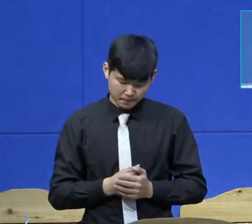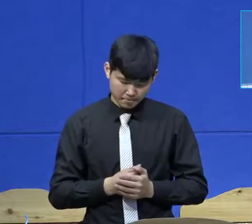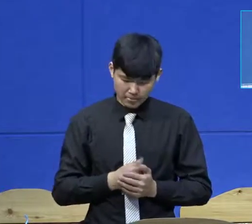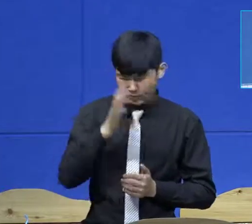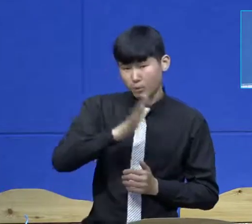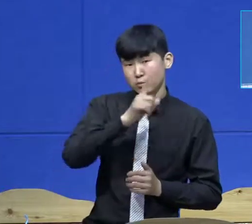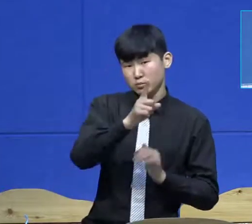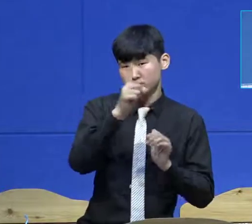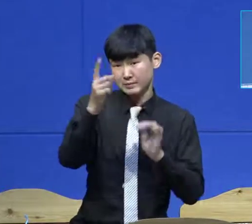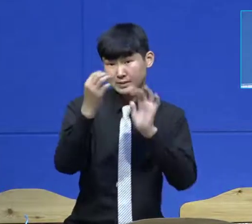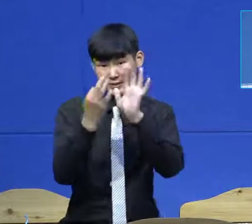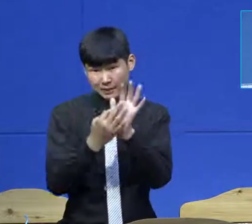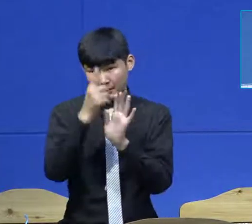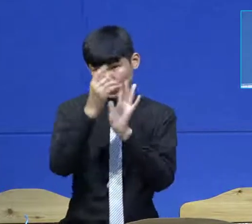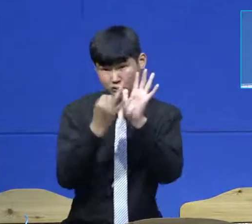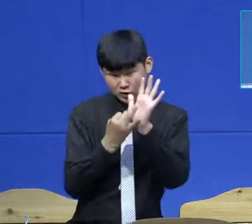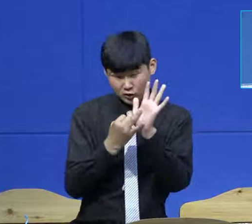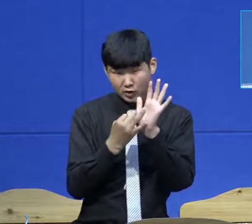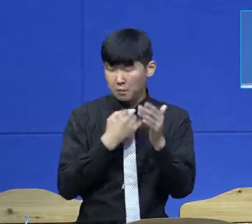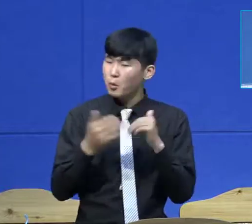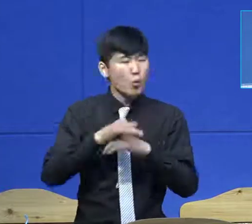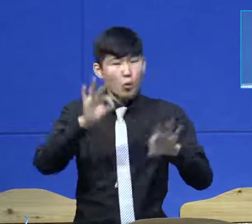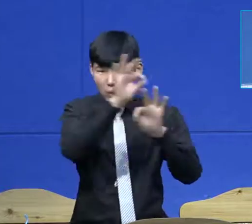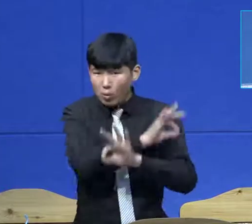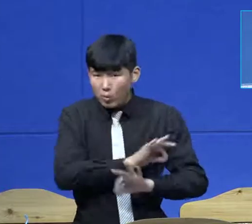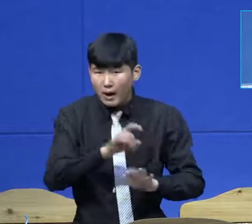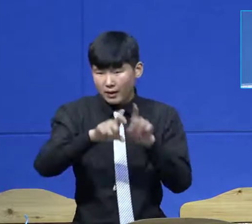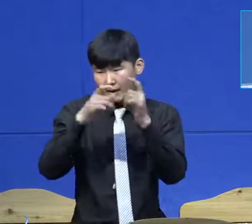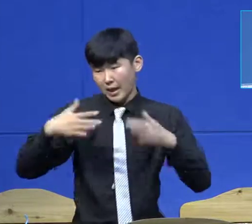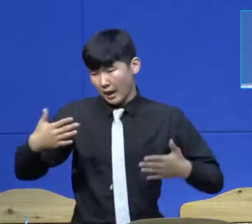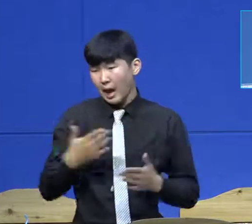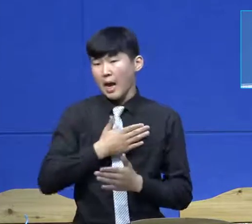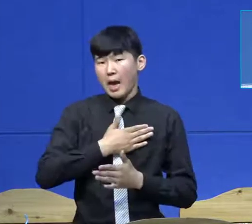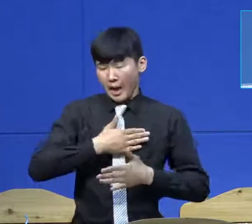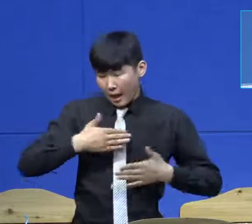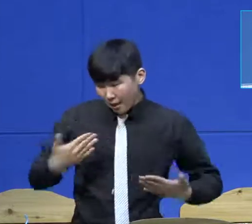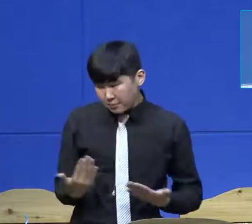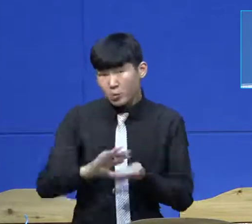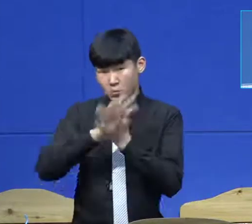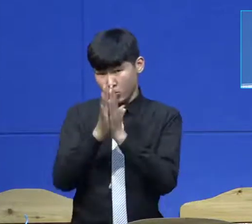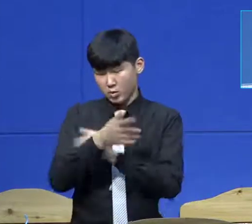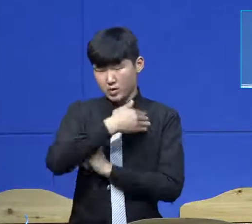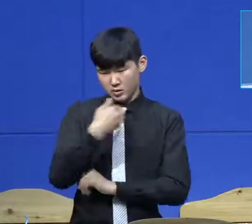Дуулал 118:17 дээр би үхэхгүй харин амьдрах бөгөөд эзний үсийг тунхаглах болно гэсэн.